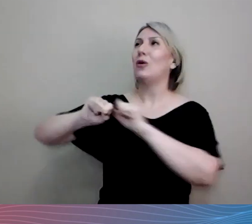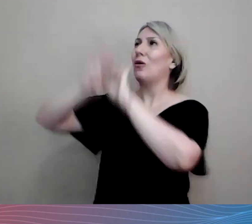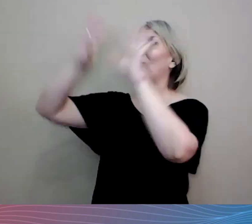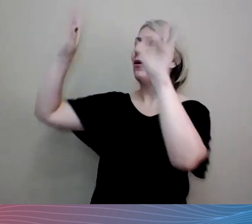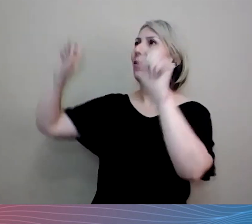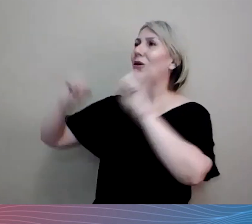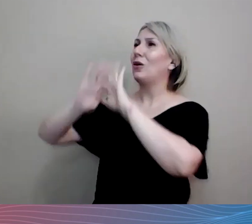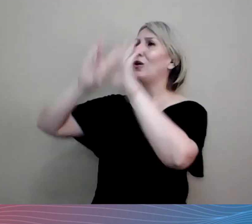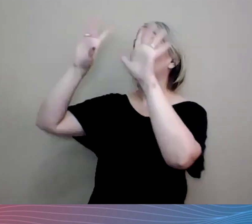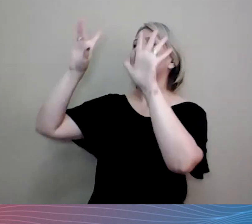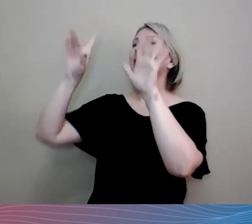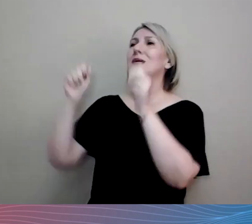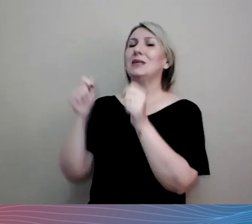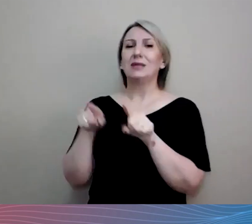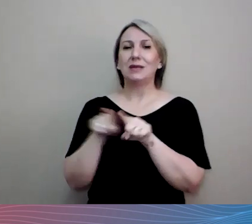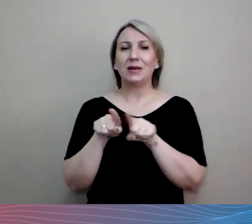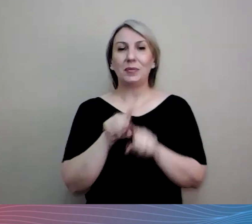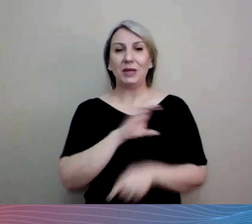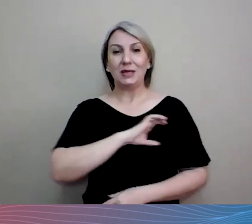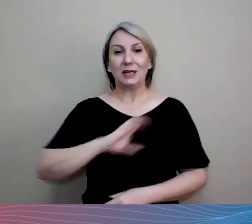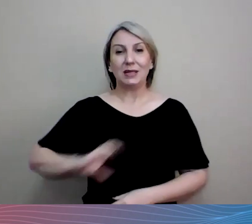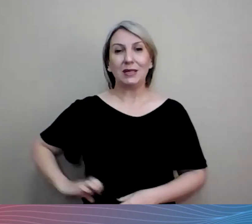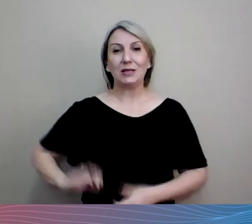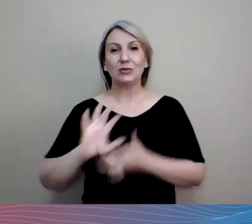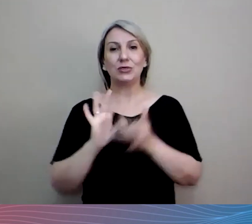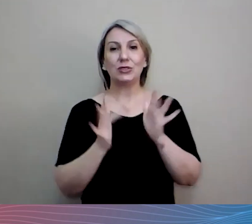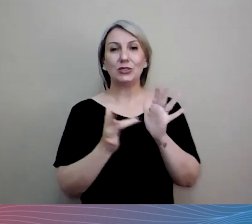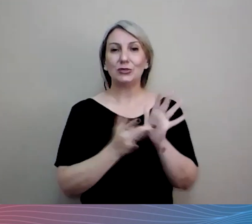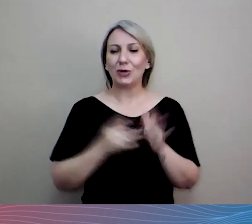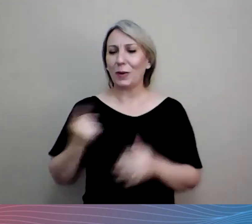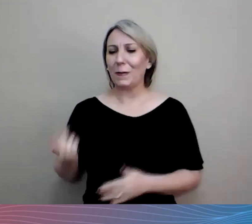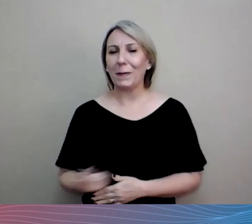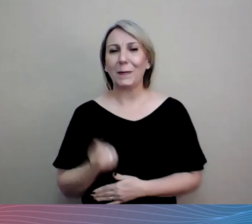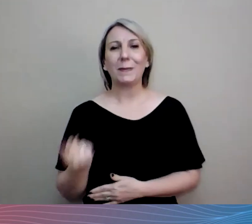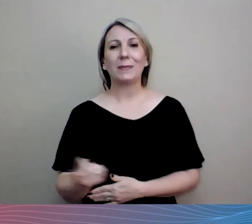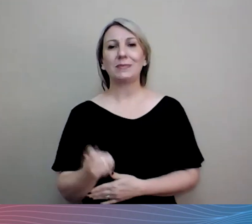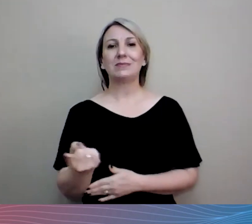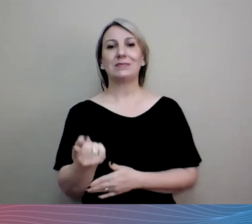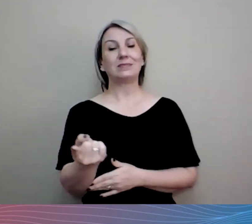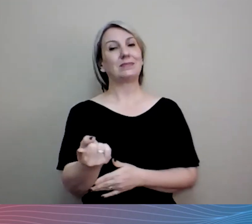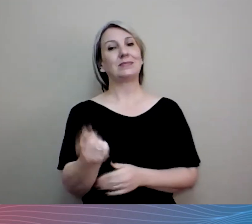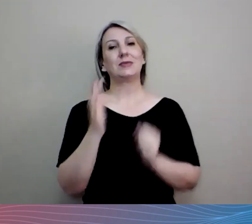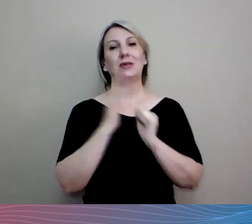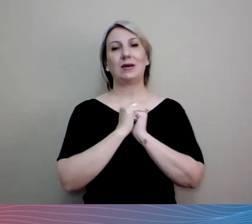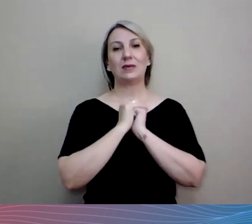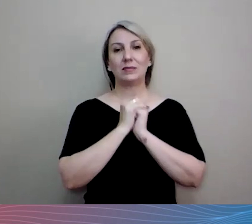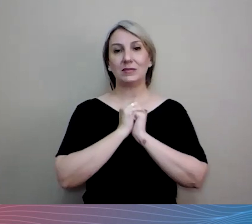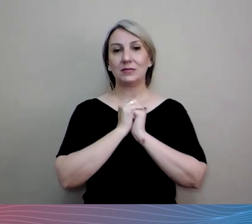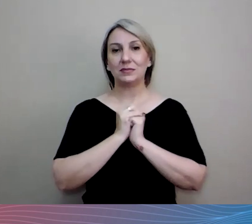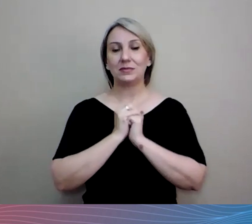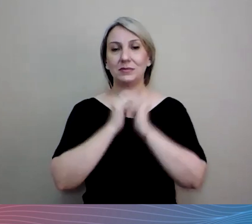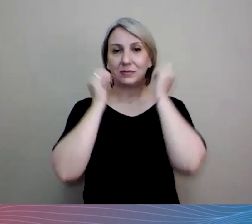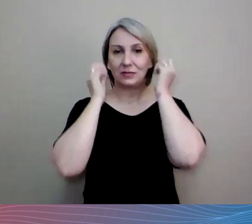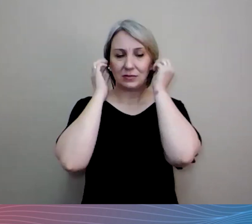gerações e para todos sempre. Amém. Por quê? Porque o objetivo final, irmãos, é Deus ser glorificado na igreja, porque